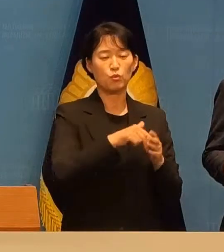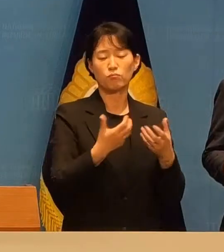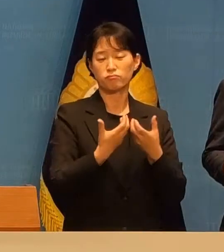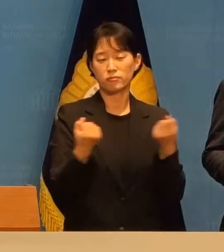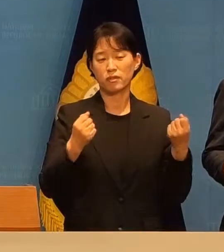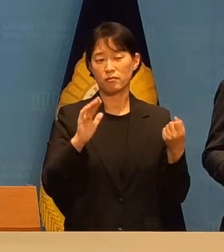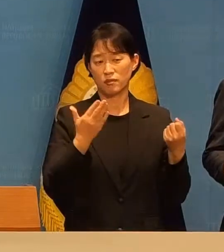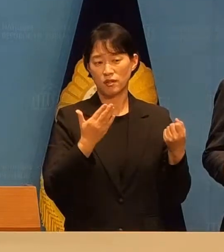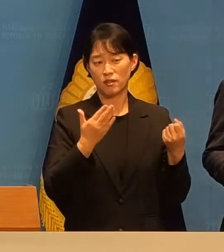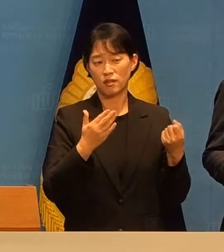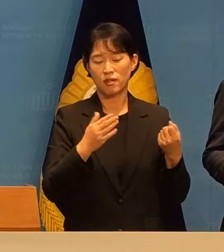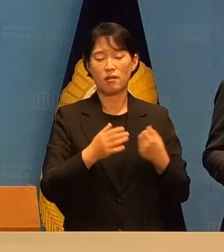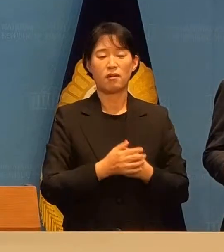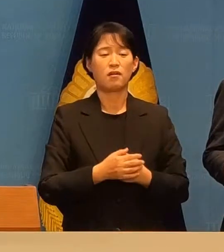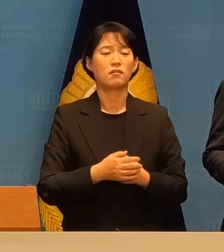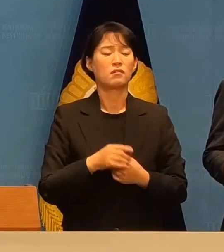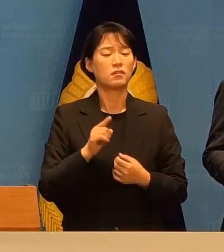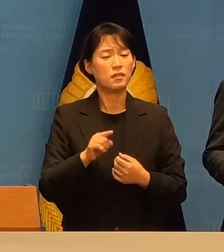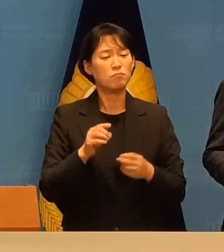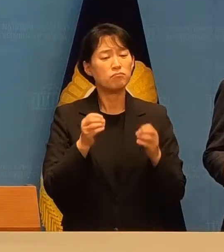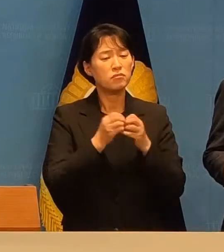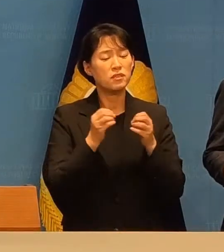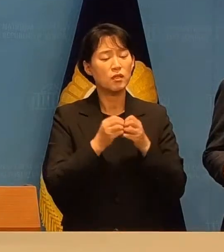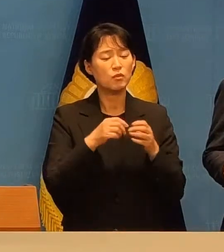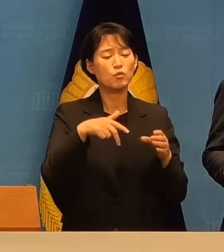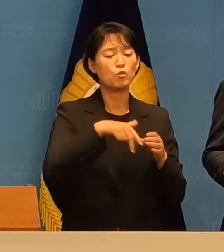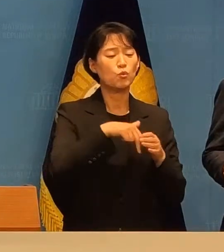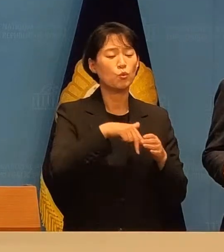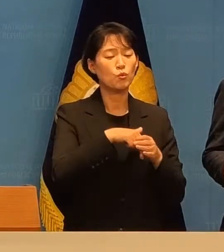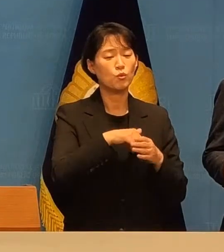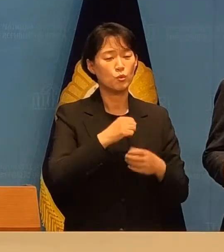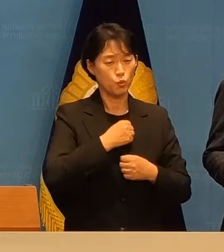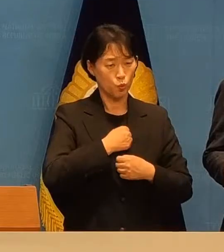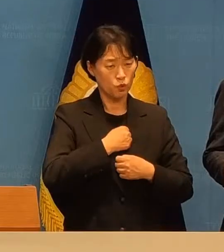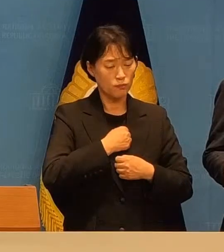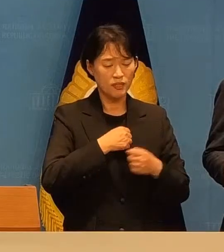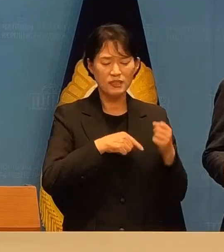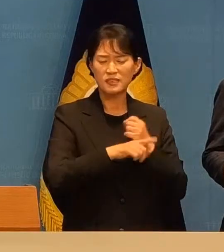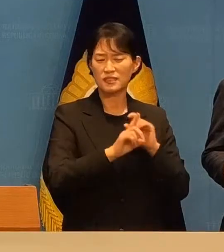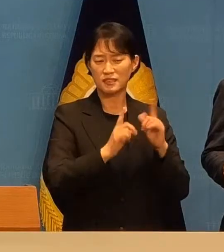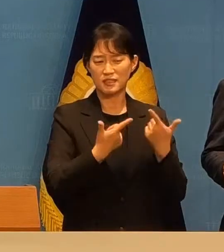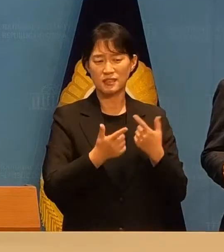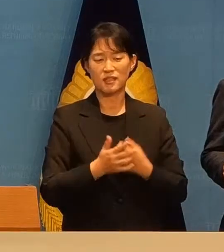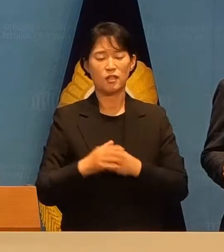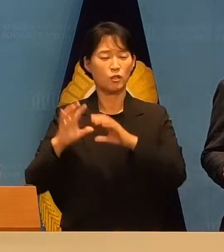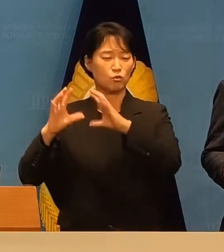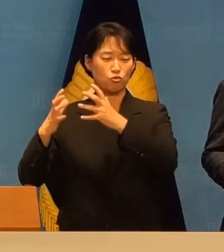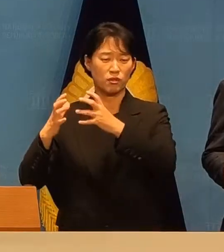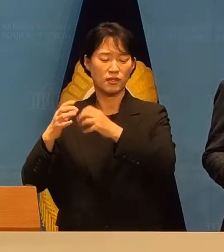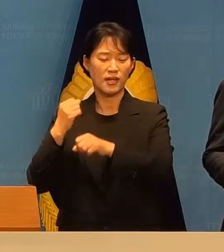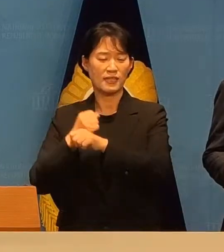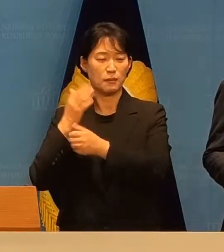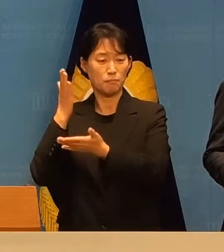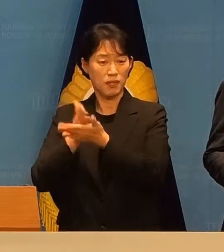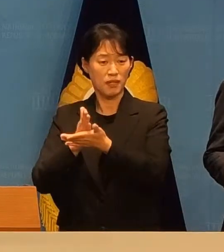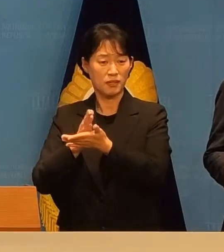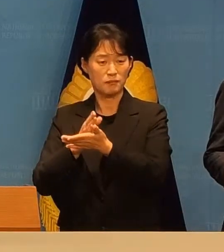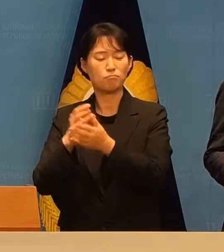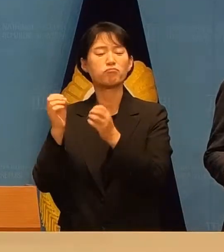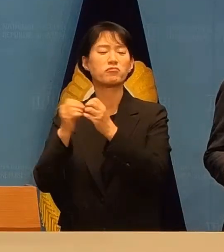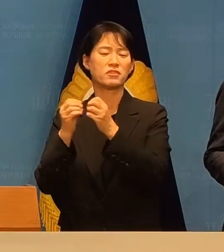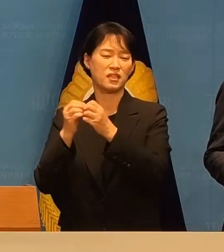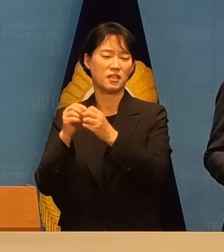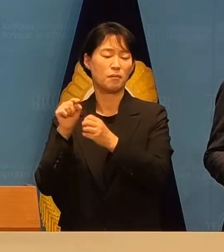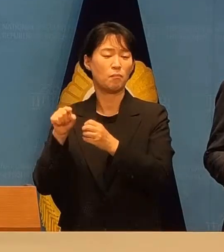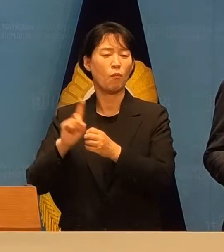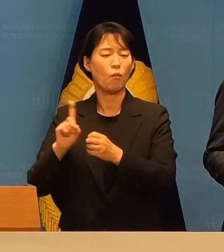해석하면 위험해집니다. 이 문장은 종교를 조심시키는 문장이 아닙니다. 국가에게 하지 말라고 말하는 문장입니다.